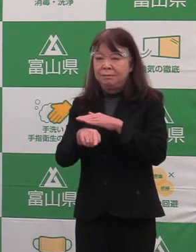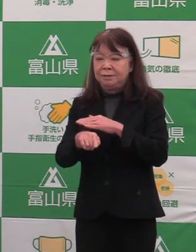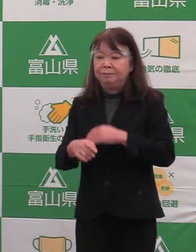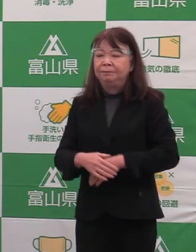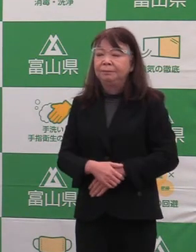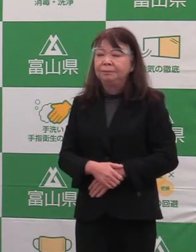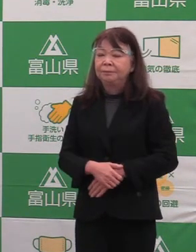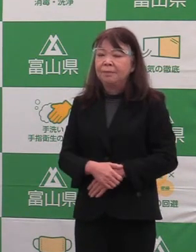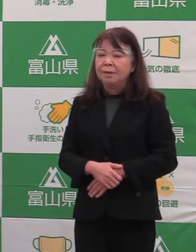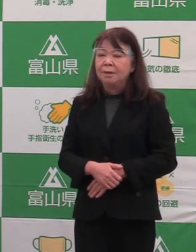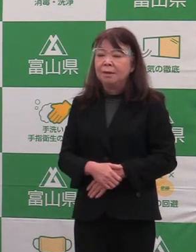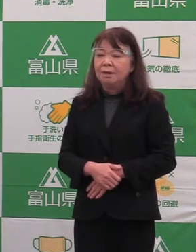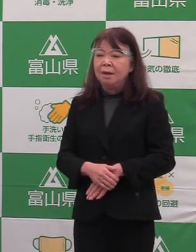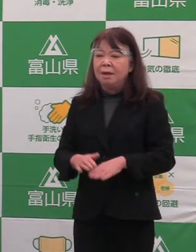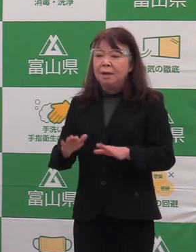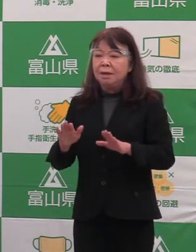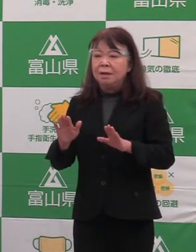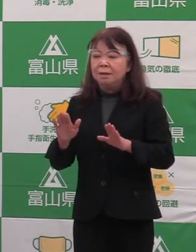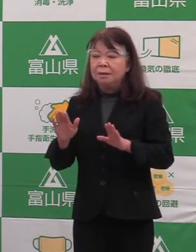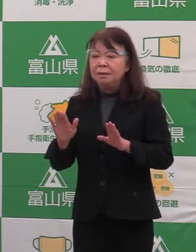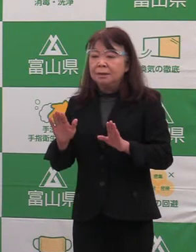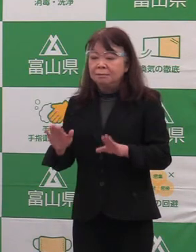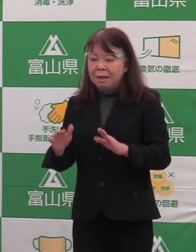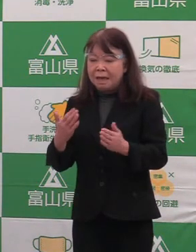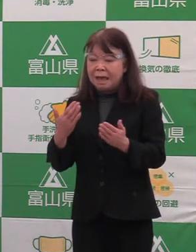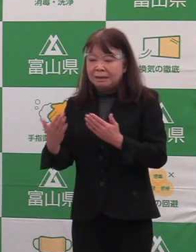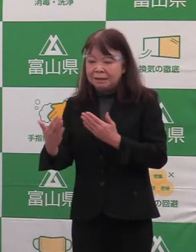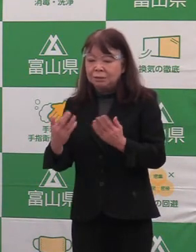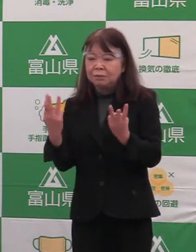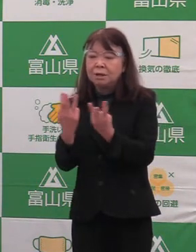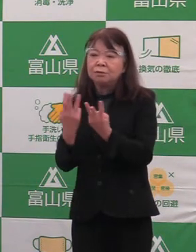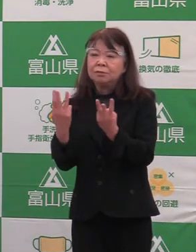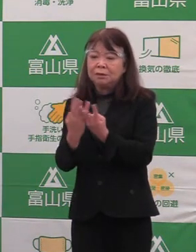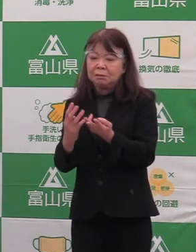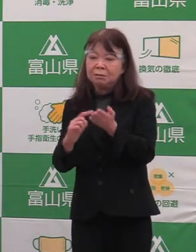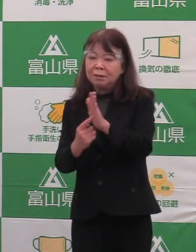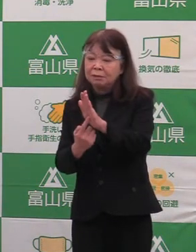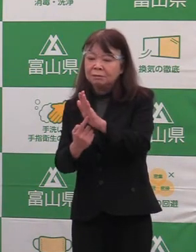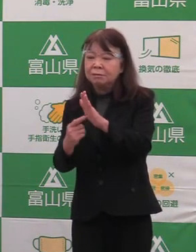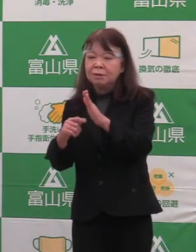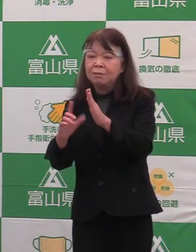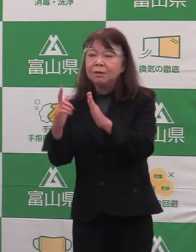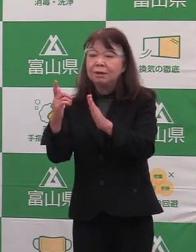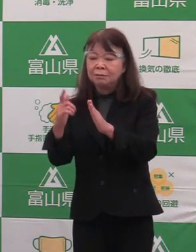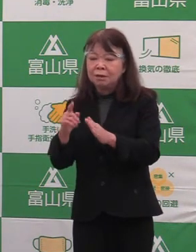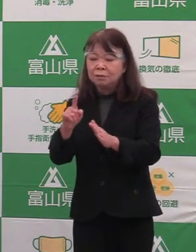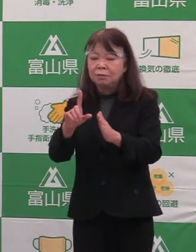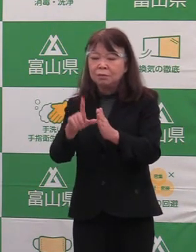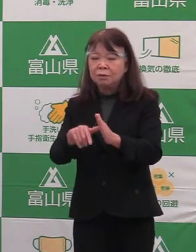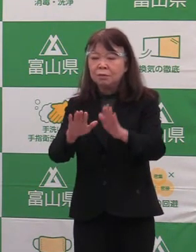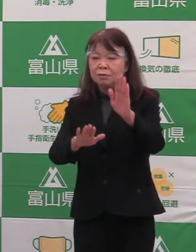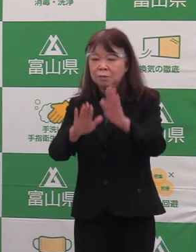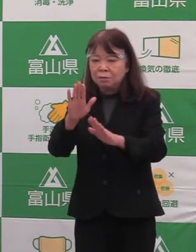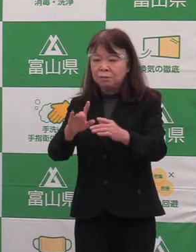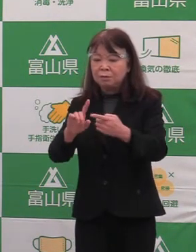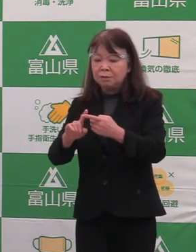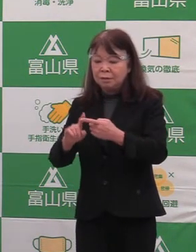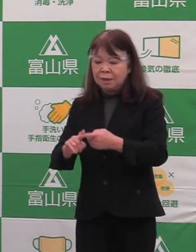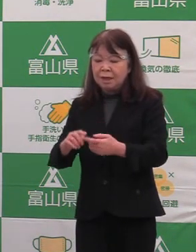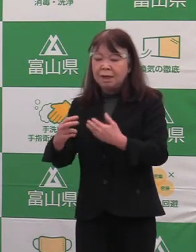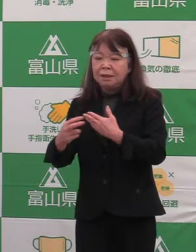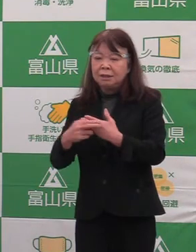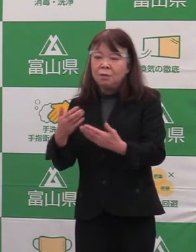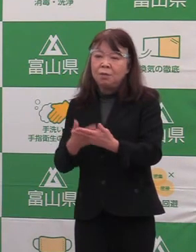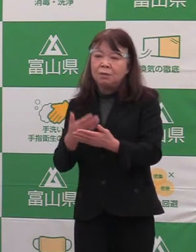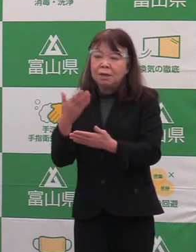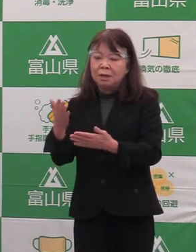それは特に今明示的な数字基準はここでは置かずに、その時の医療提供体制の